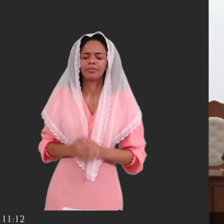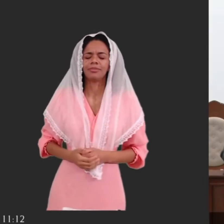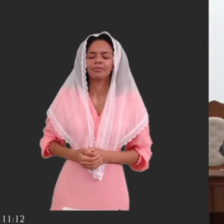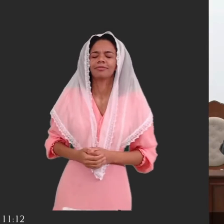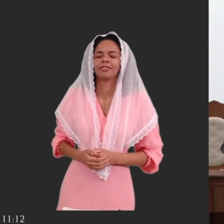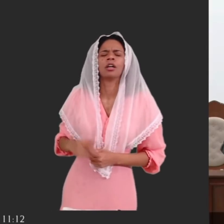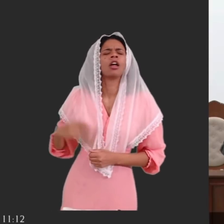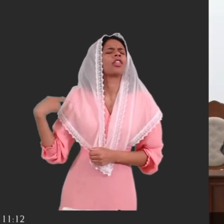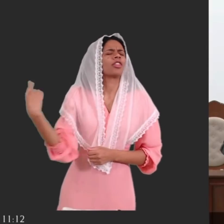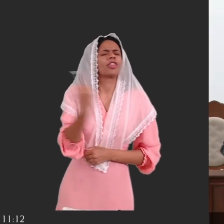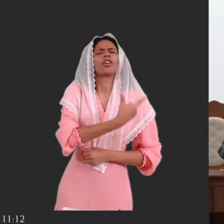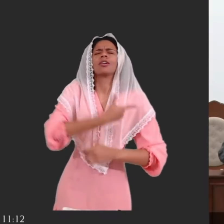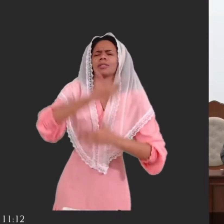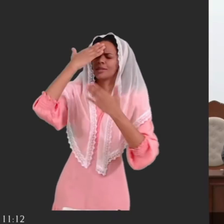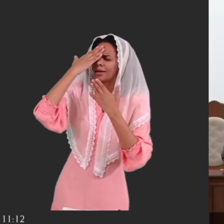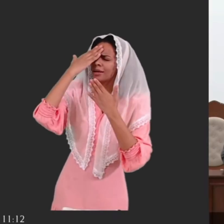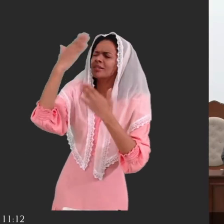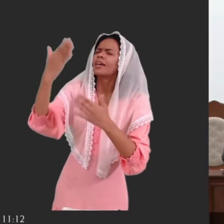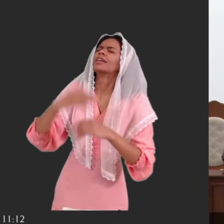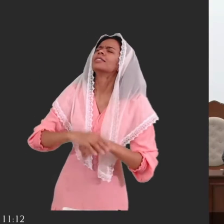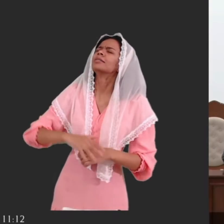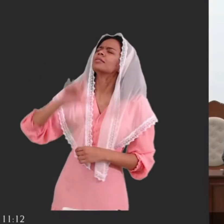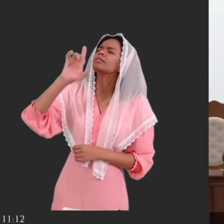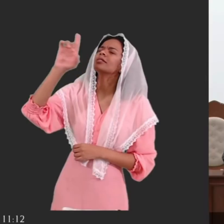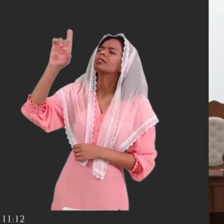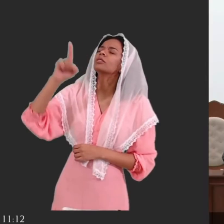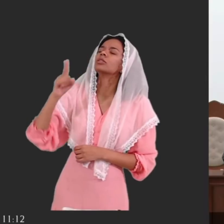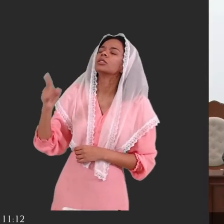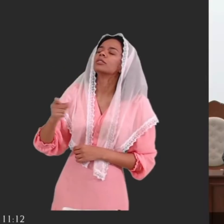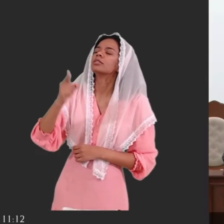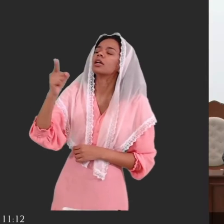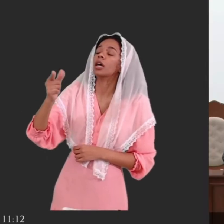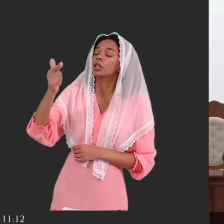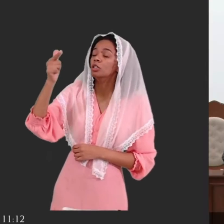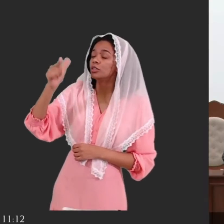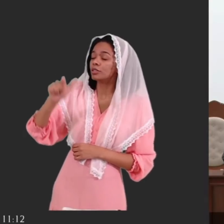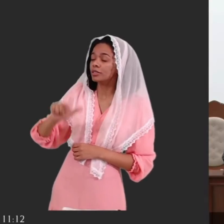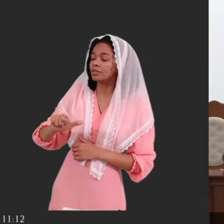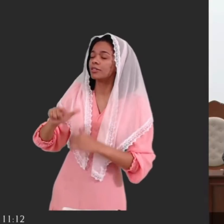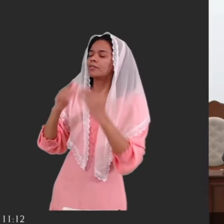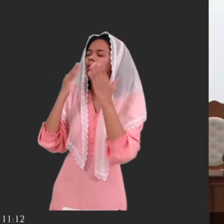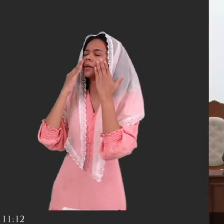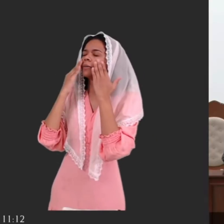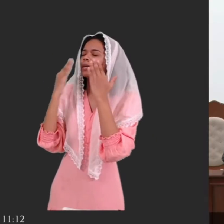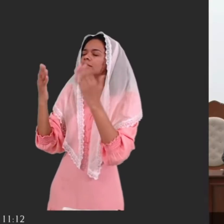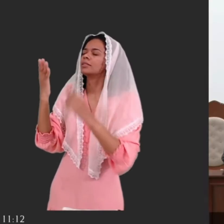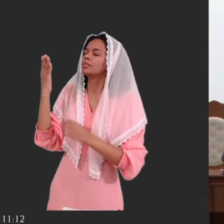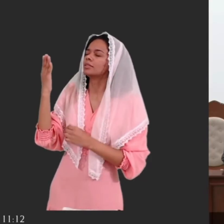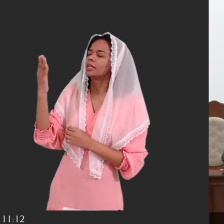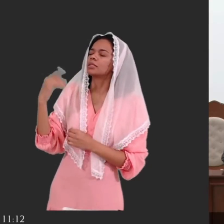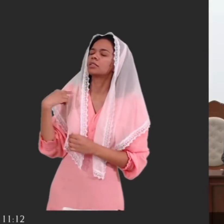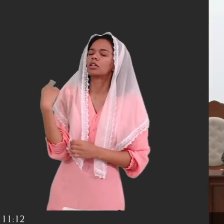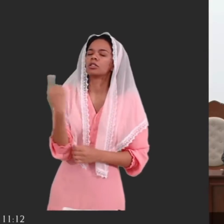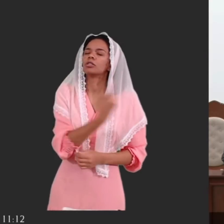Graças te damos, ó Deus eterno, por mais uma vez estarmos aqui diante da tua presença. Te